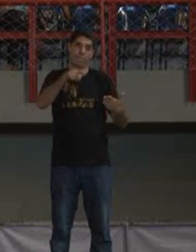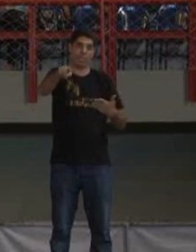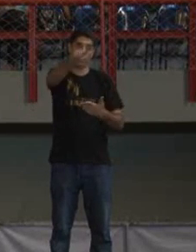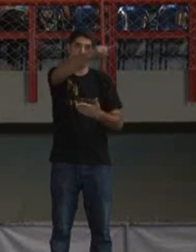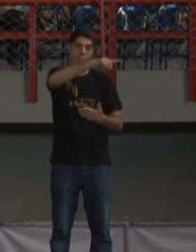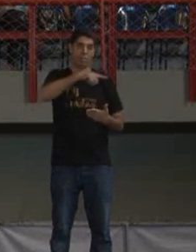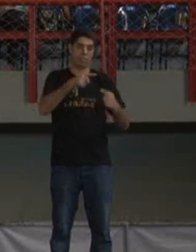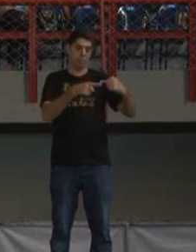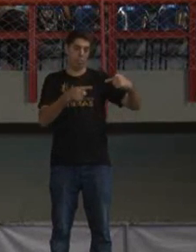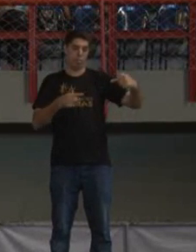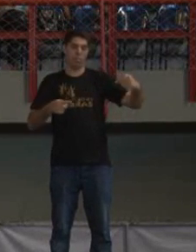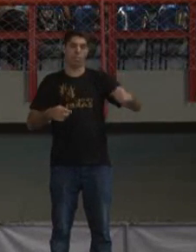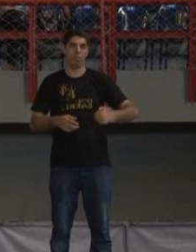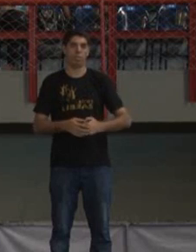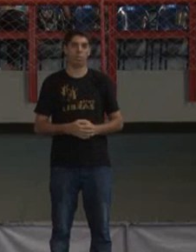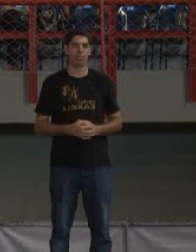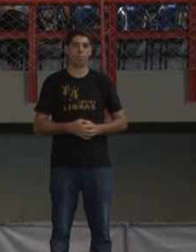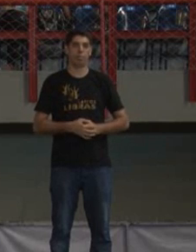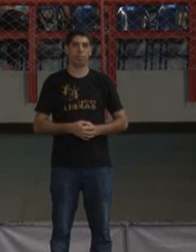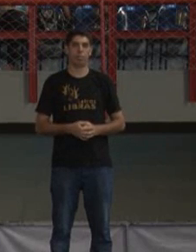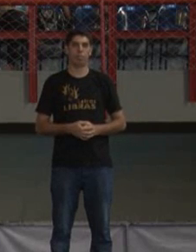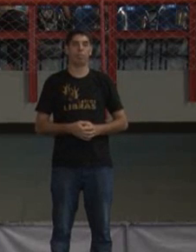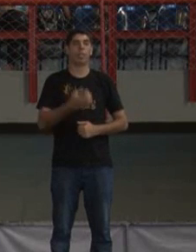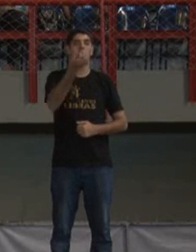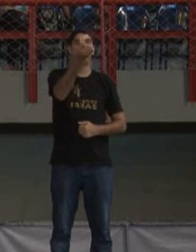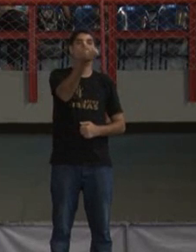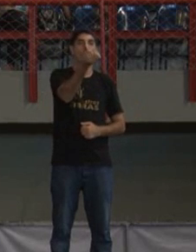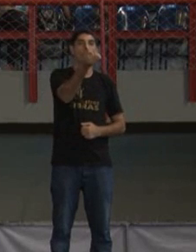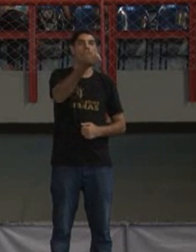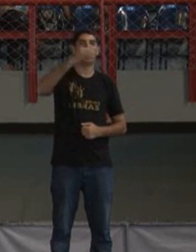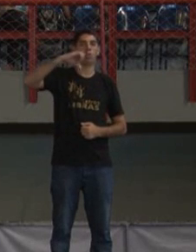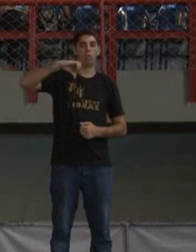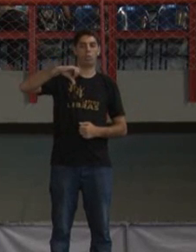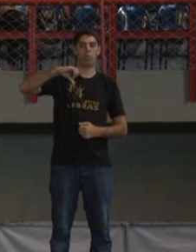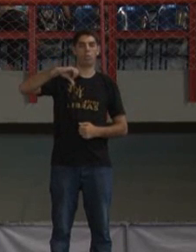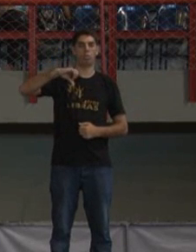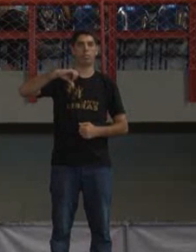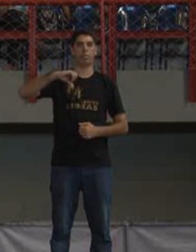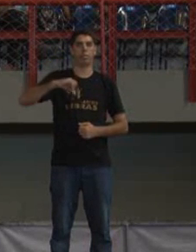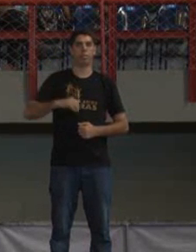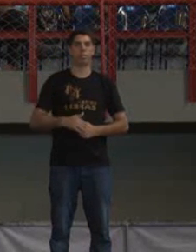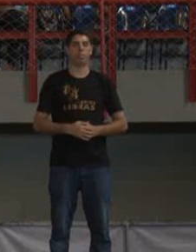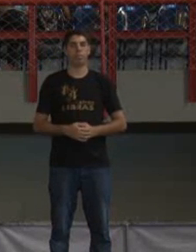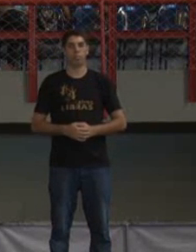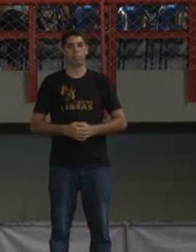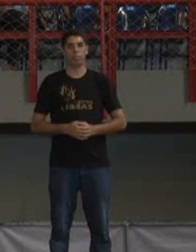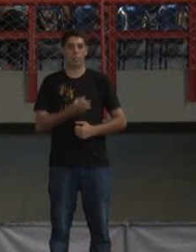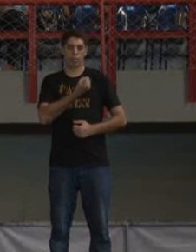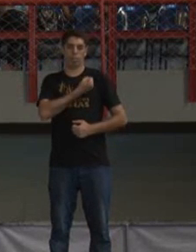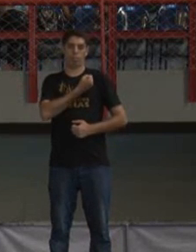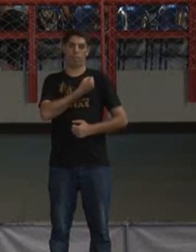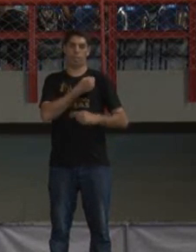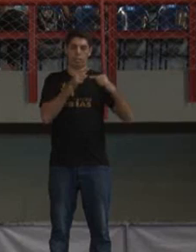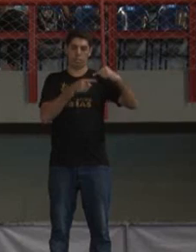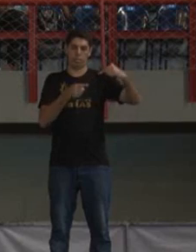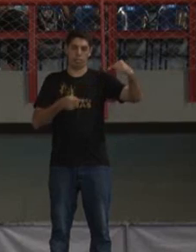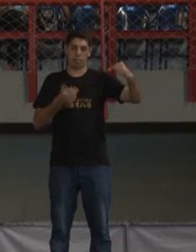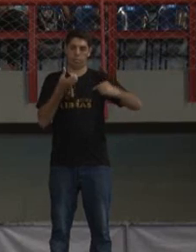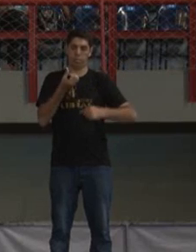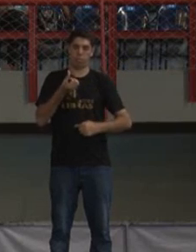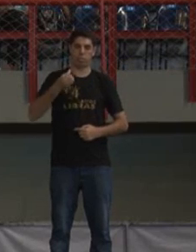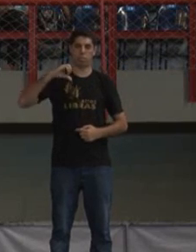do aluno. Que coisa boa. 69, página 69. Muito